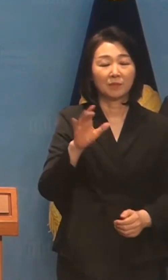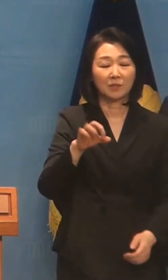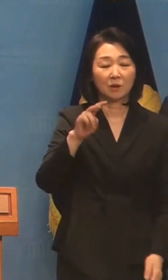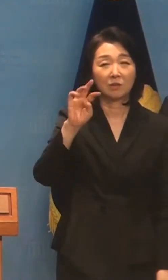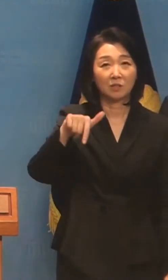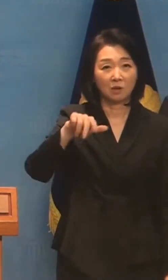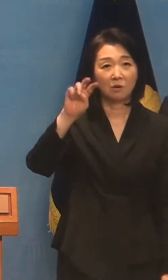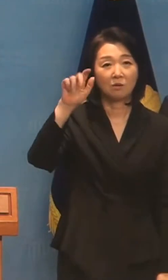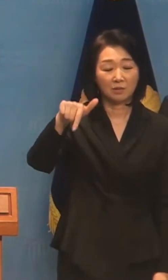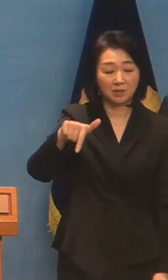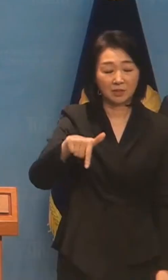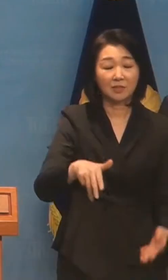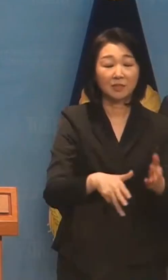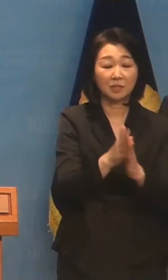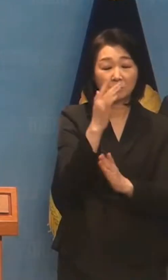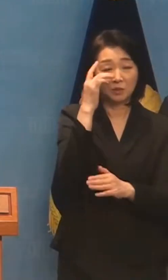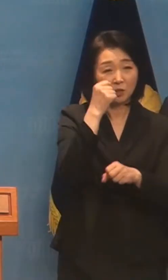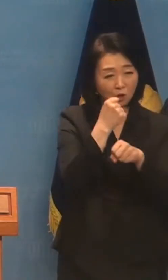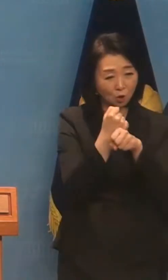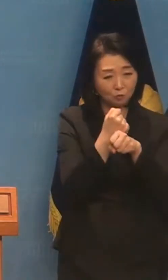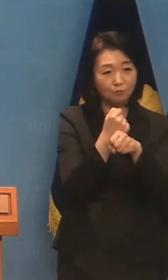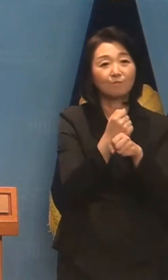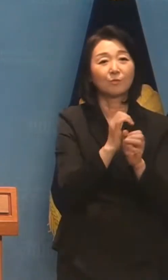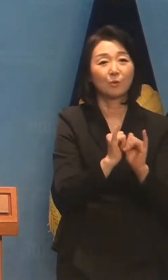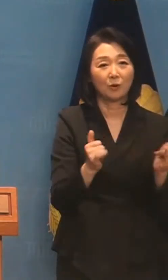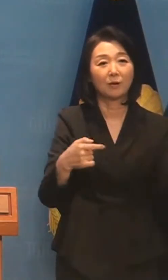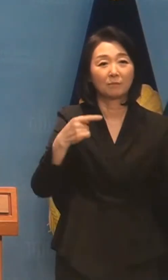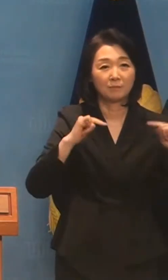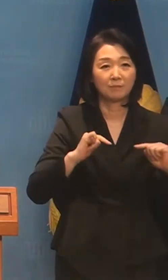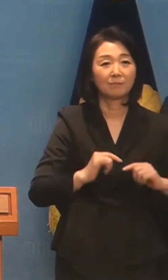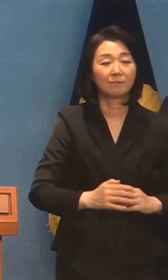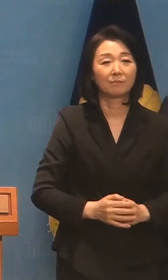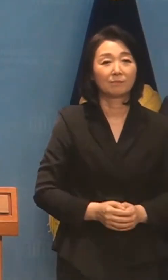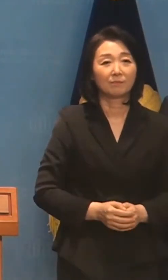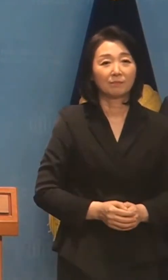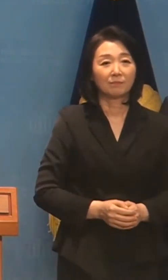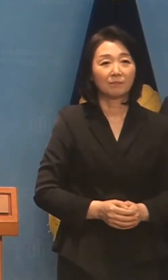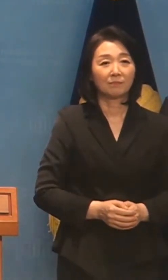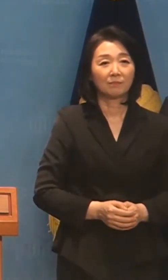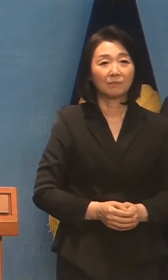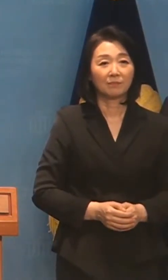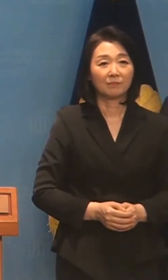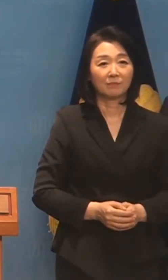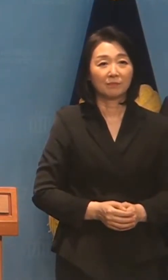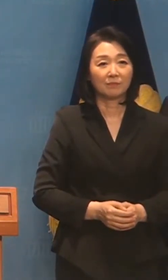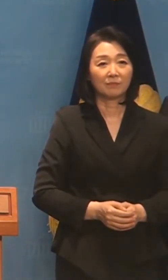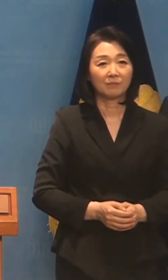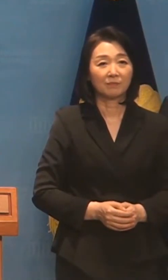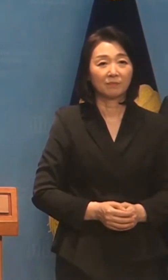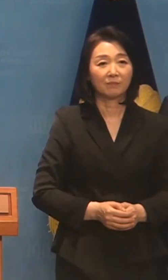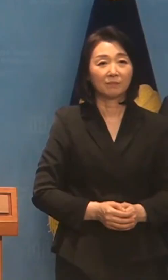정성식 시민건강연구소 연구원님 참석하셨습니다.